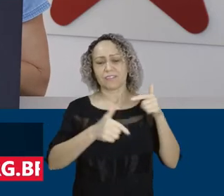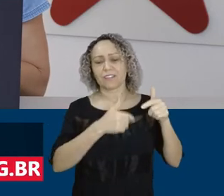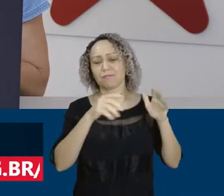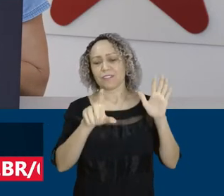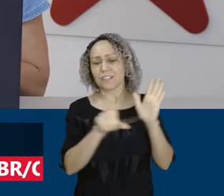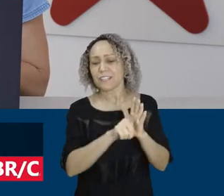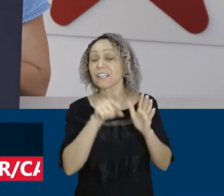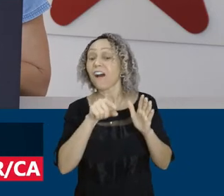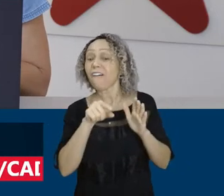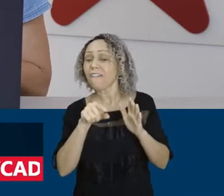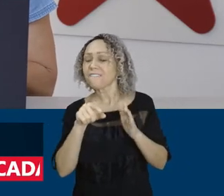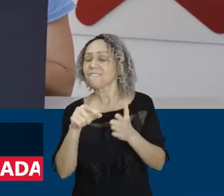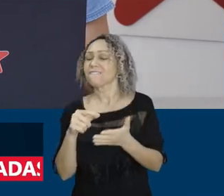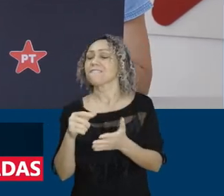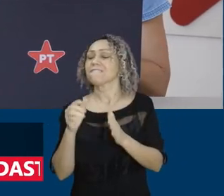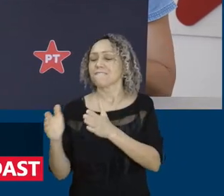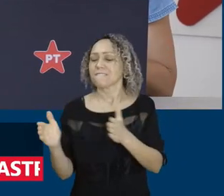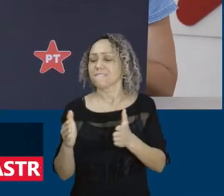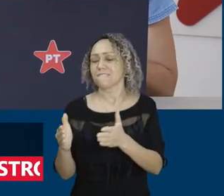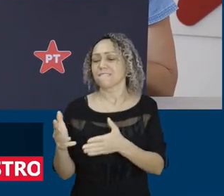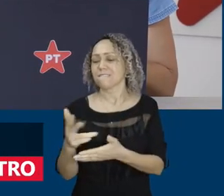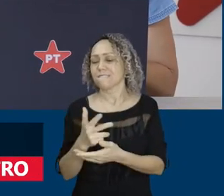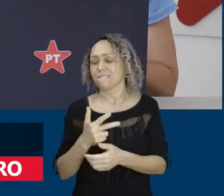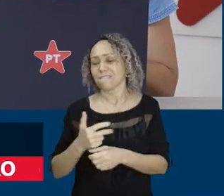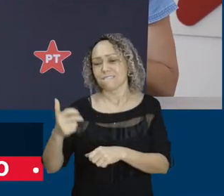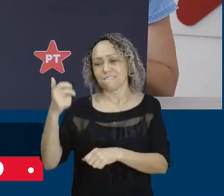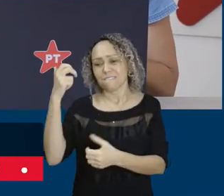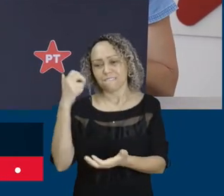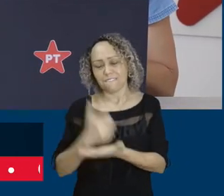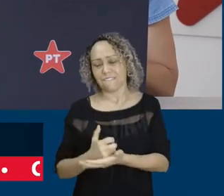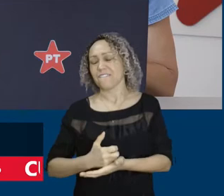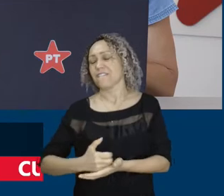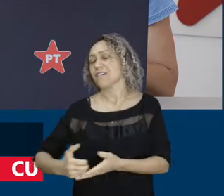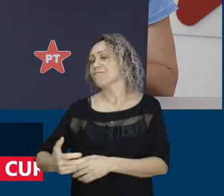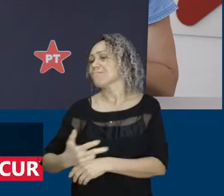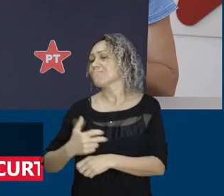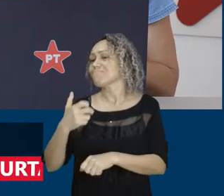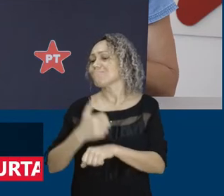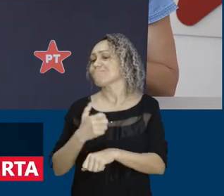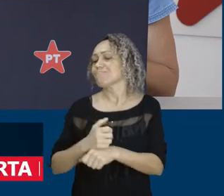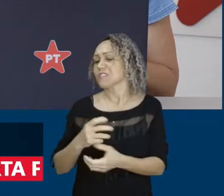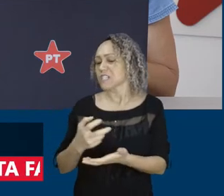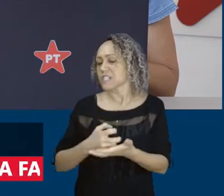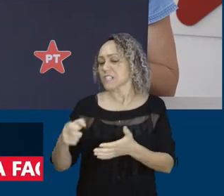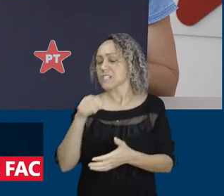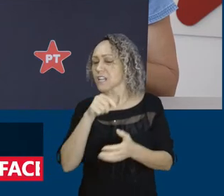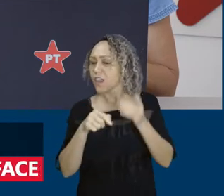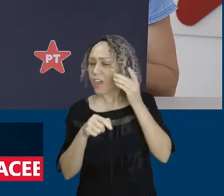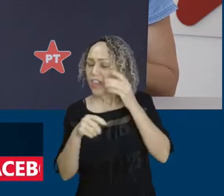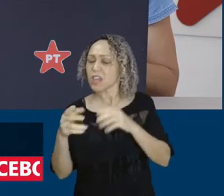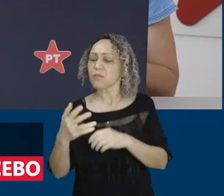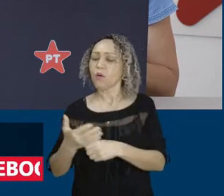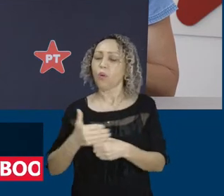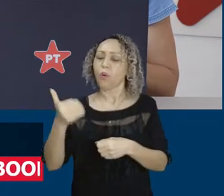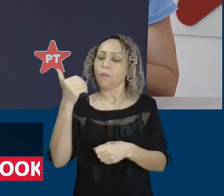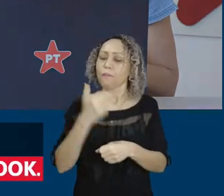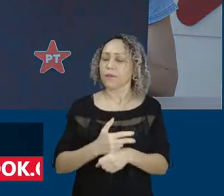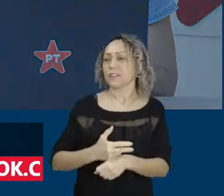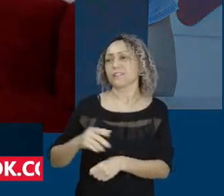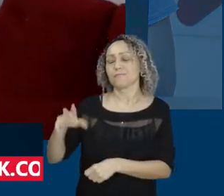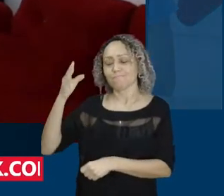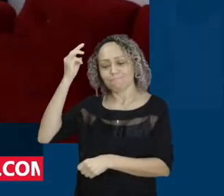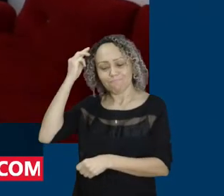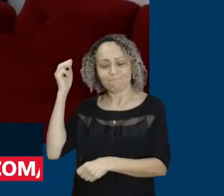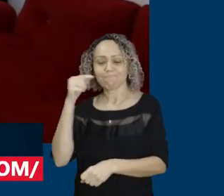né? Exatamente, Amanda. O avanço da precarização, da informalidade, da retirada de direitos, como eu citei aí, de